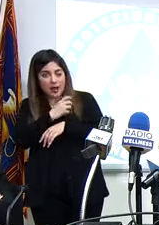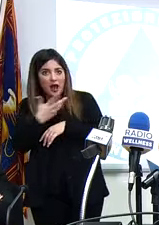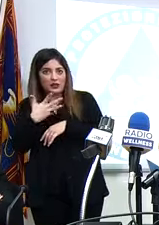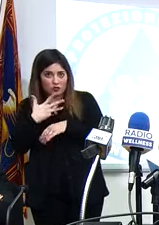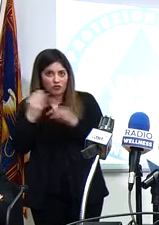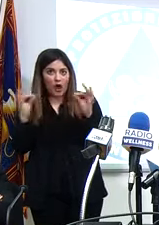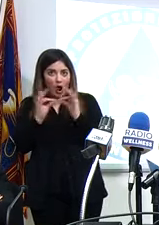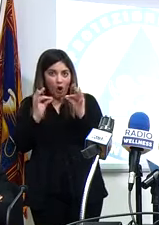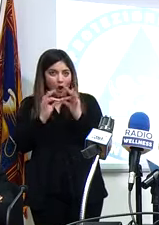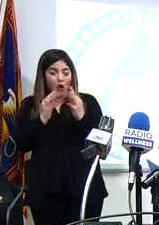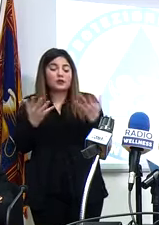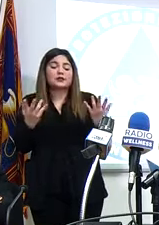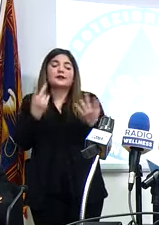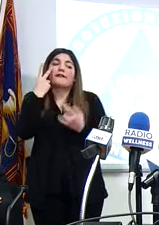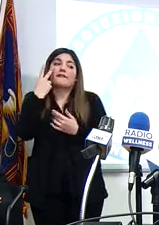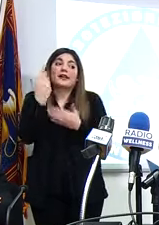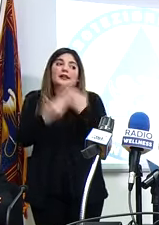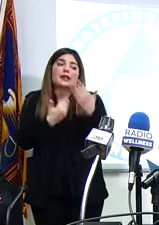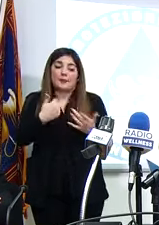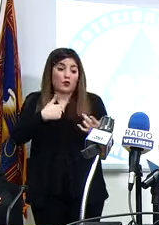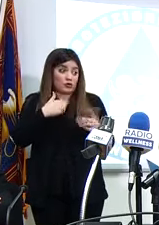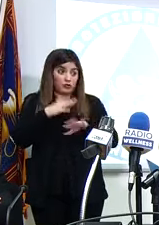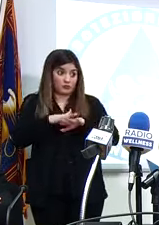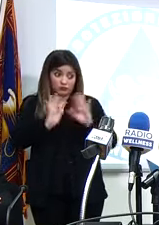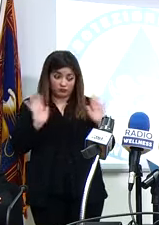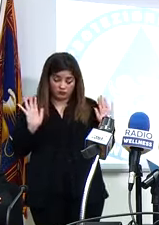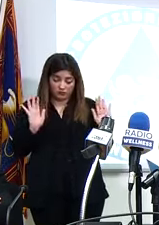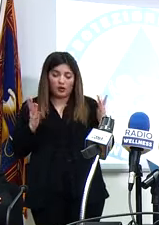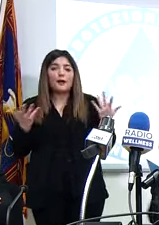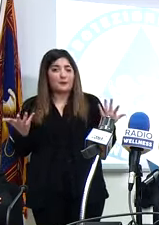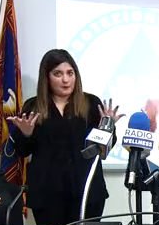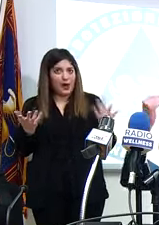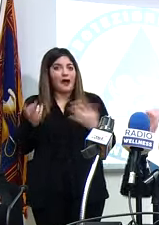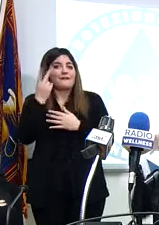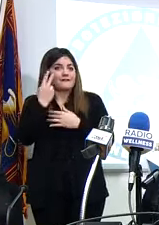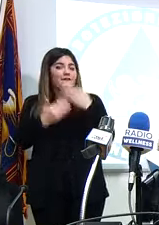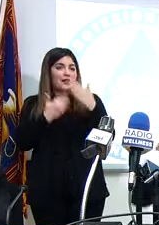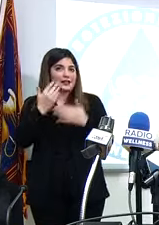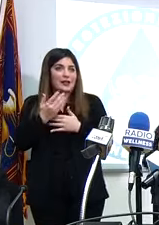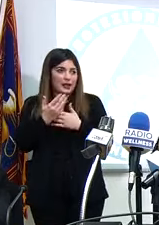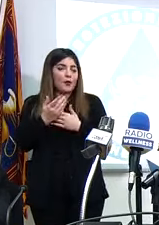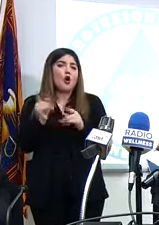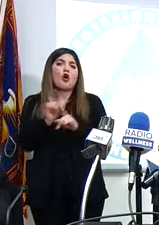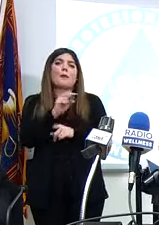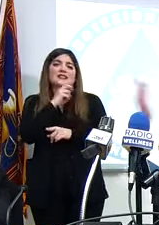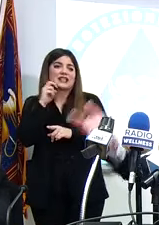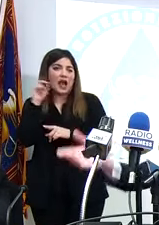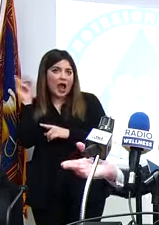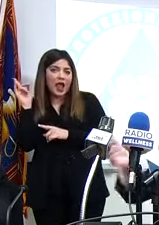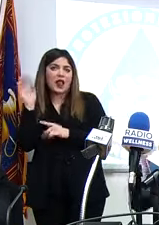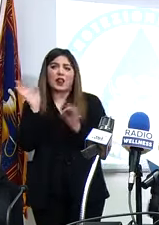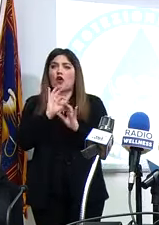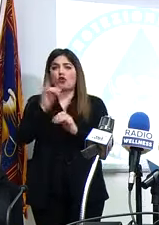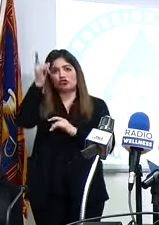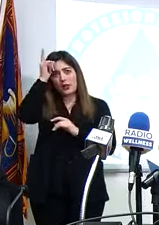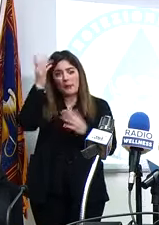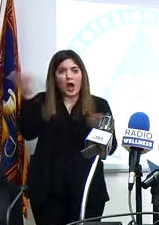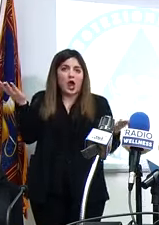si valuterà, non compete a me, se c'è il caso di fare come ha fatto Israele e come fa la